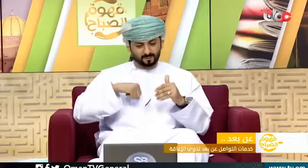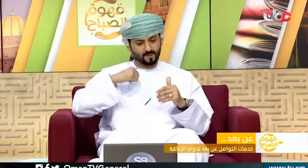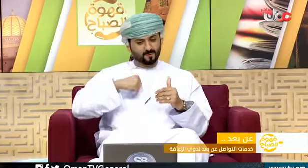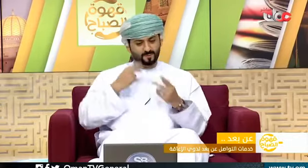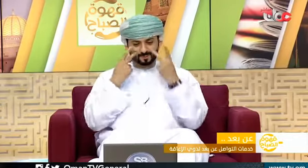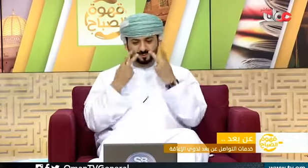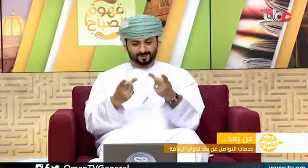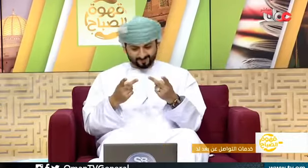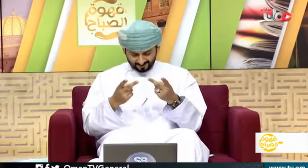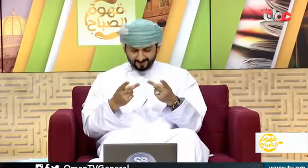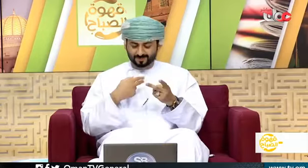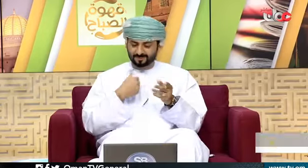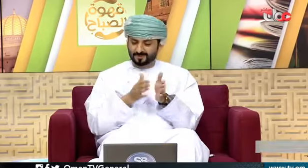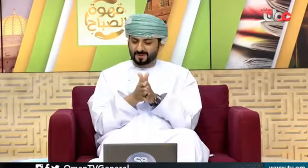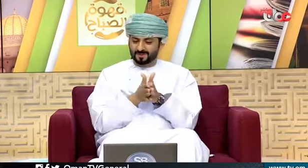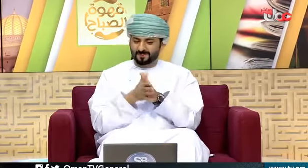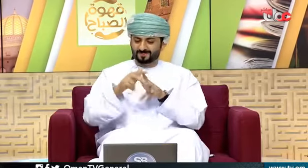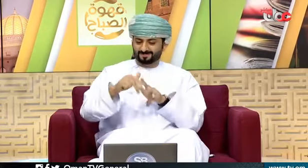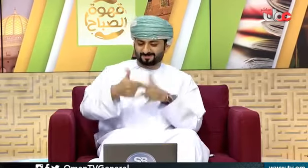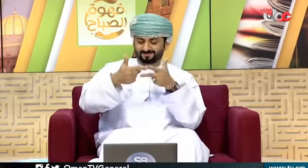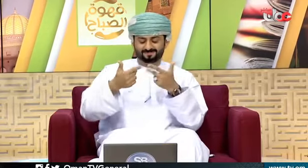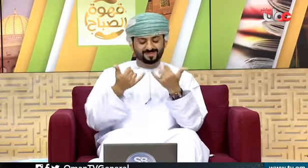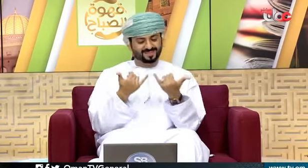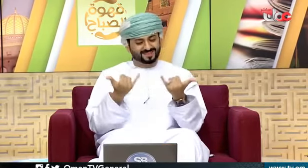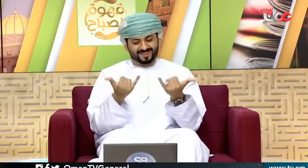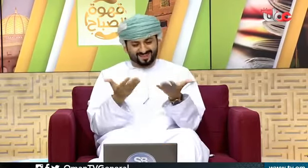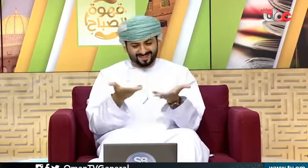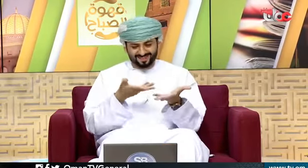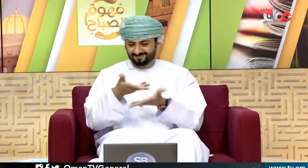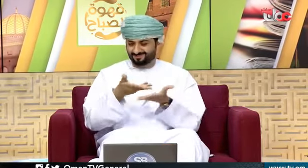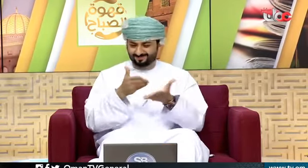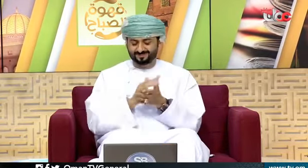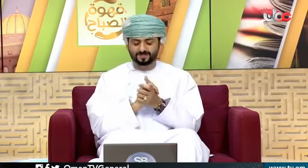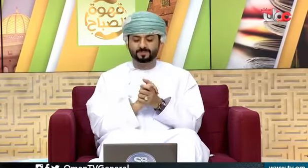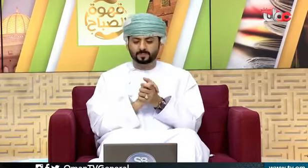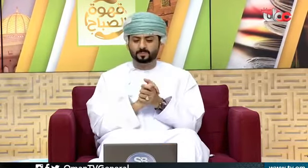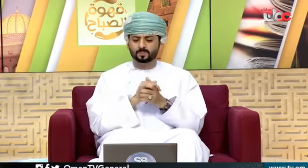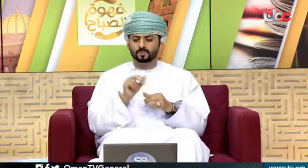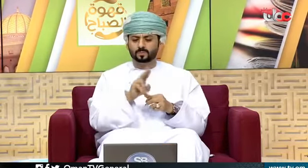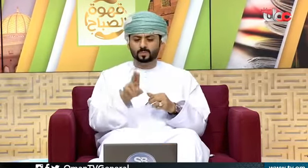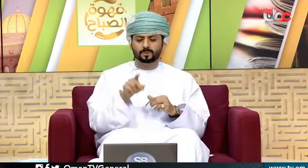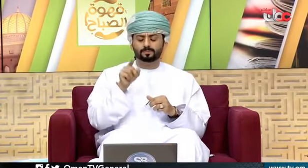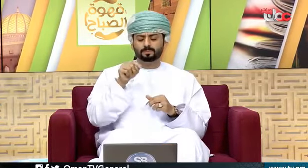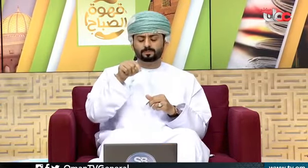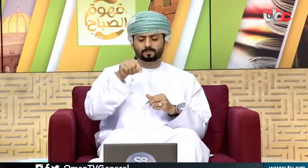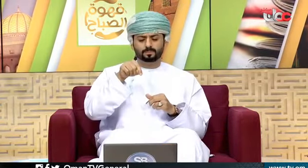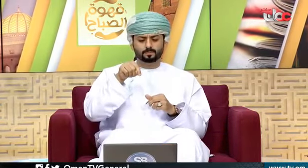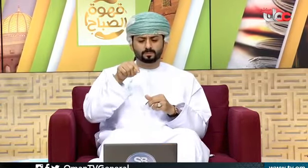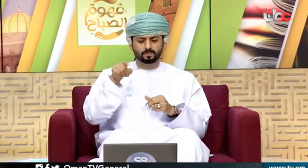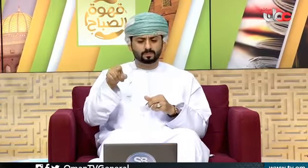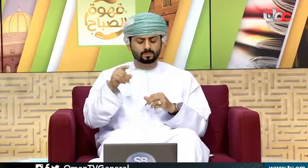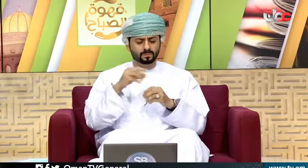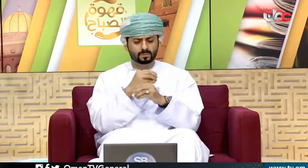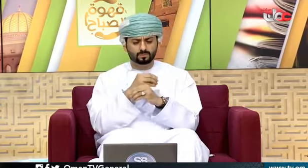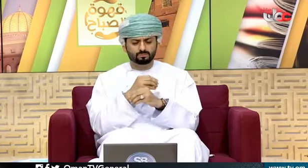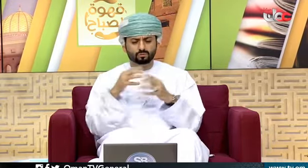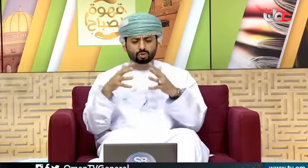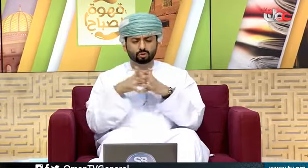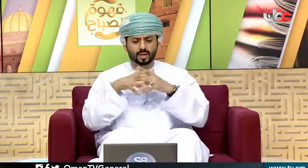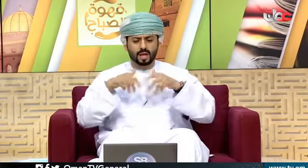جدا، انا فخور بمتابعته ومشاهدته، وهذا يعني شكل لي سعاده كبيره جدا بتواصلك. السؤال